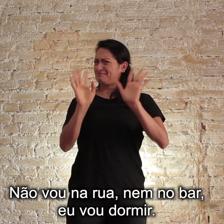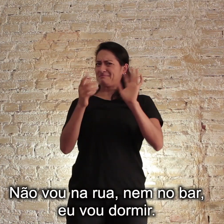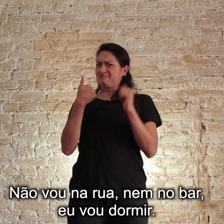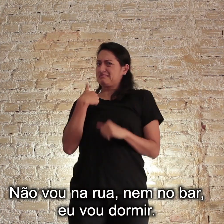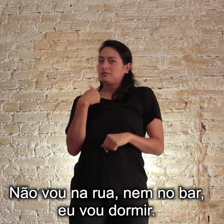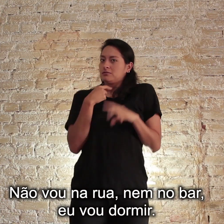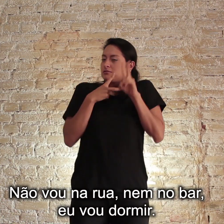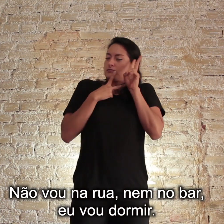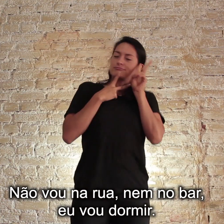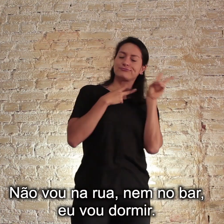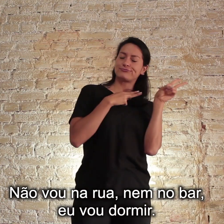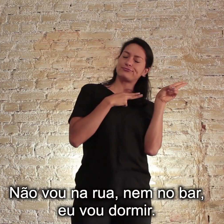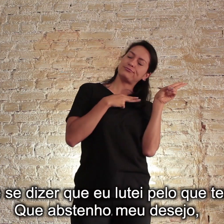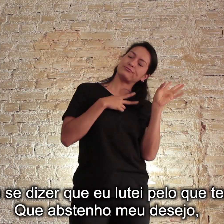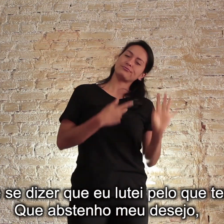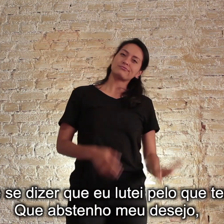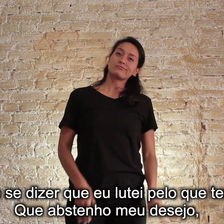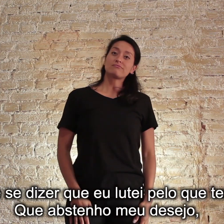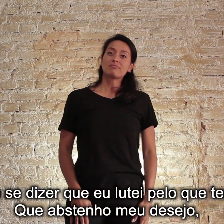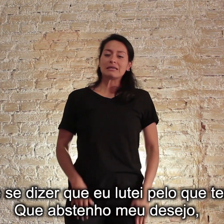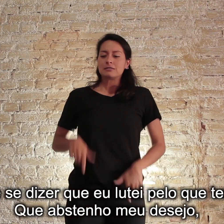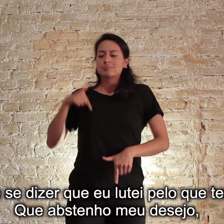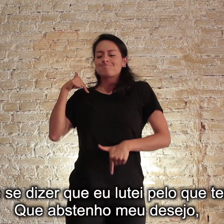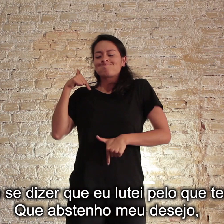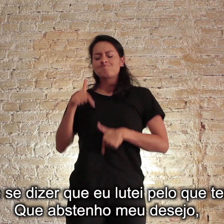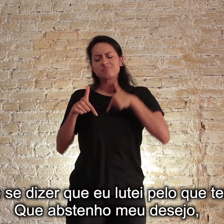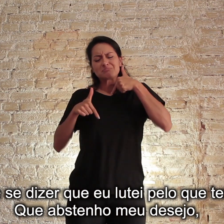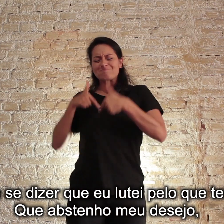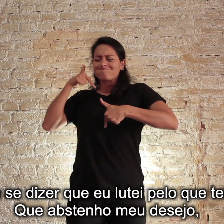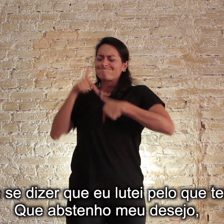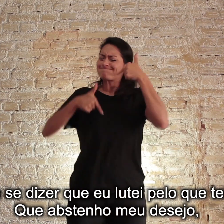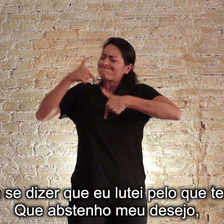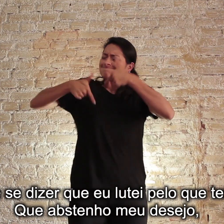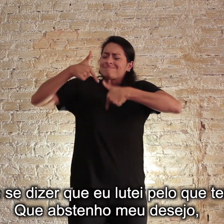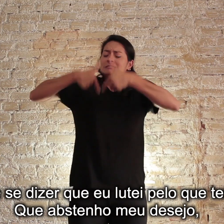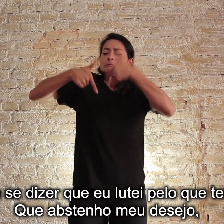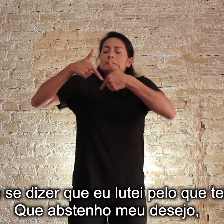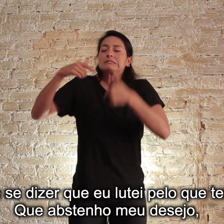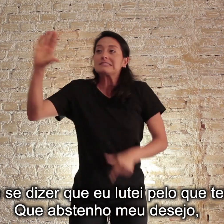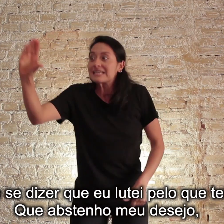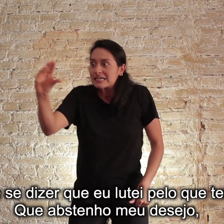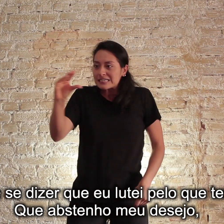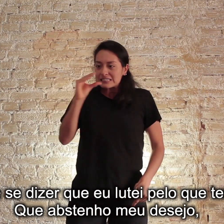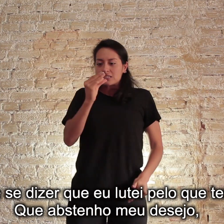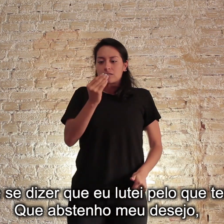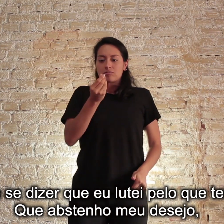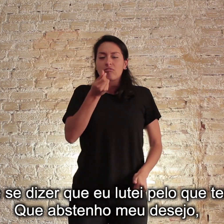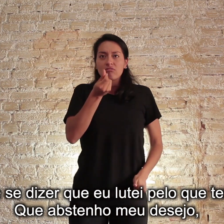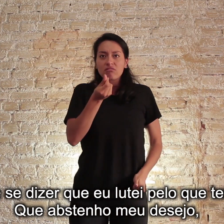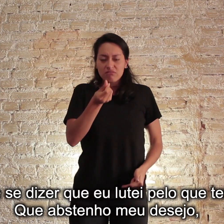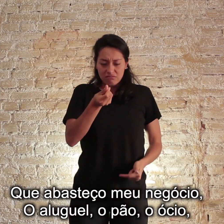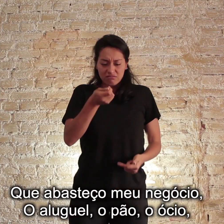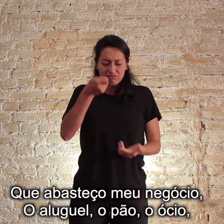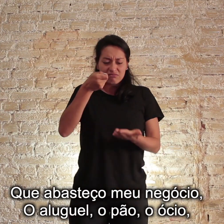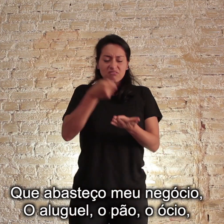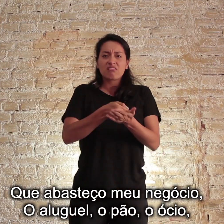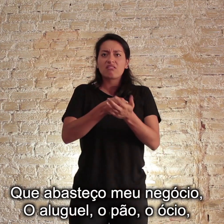dormir. Há de se dizer que eu lutei pelo que tenho, que abstenho o meu desejo, que abasteço